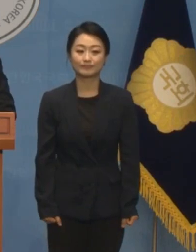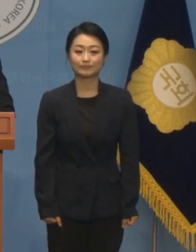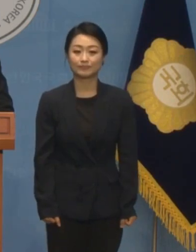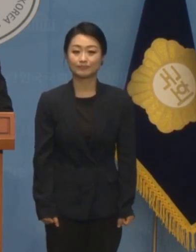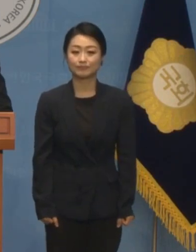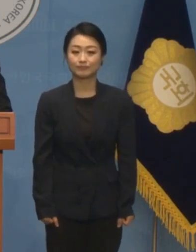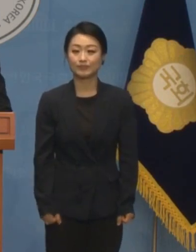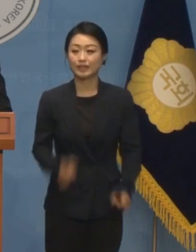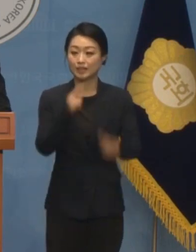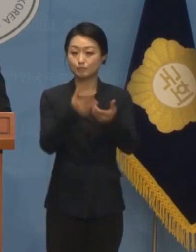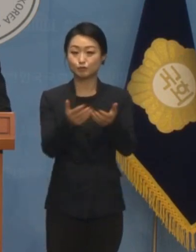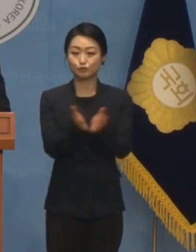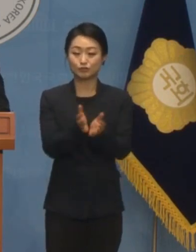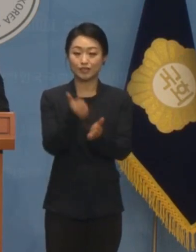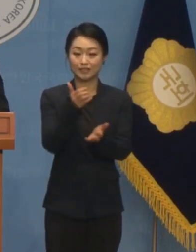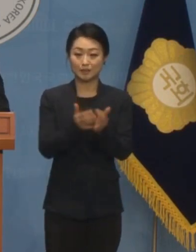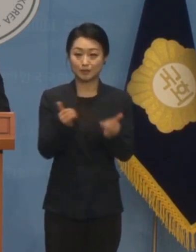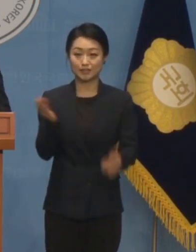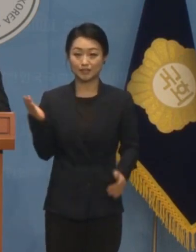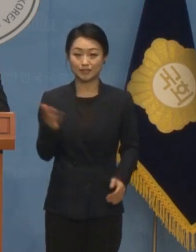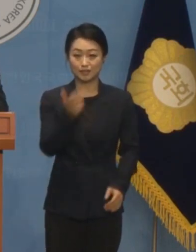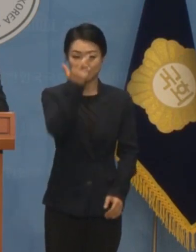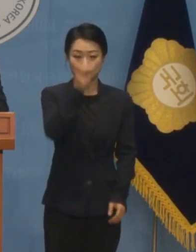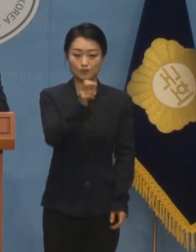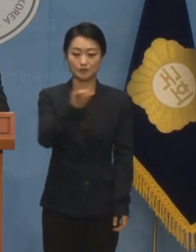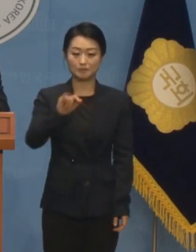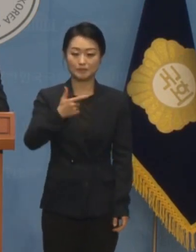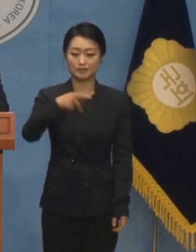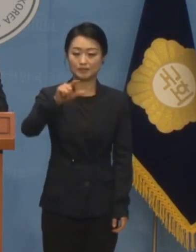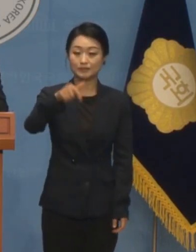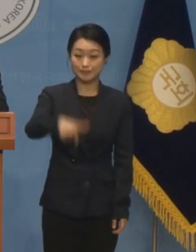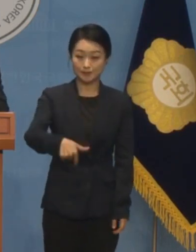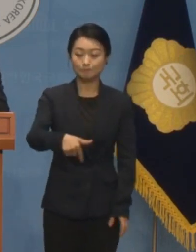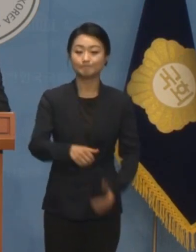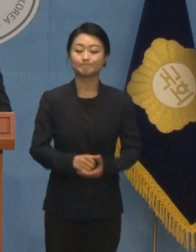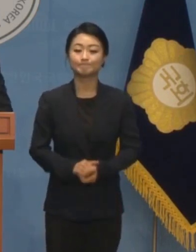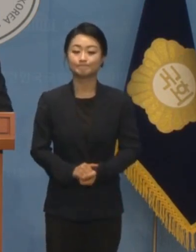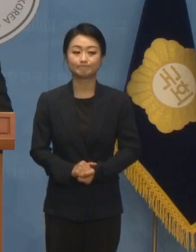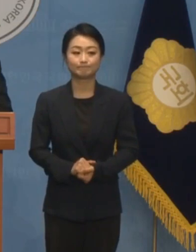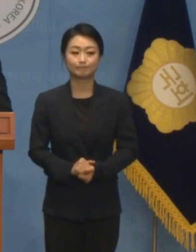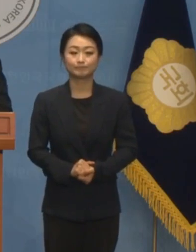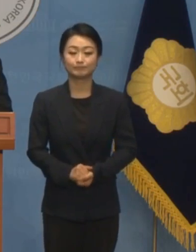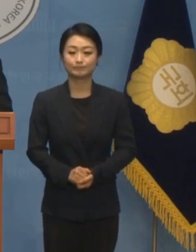네, 더불어민주당 최민석 대변인입니다. 브리핑 시작하겠습니다.